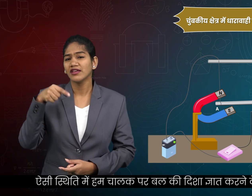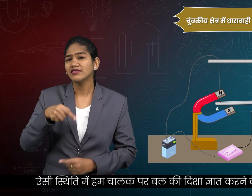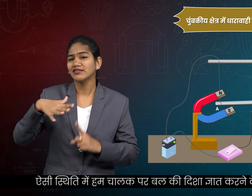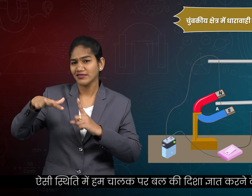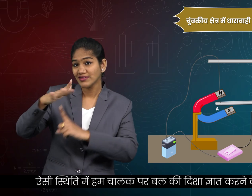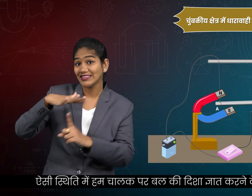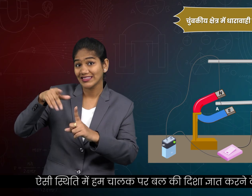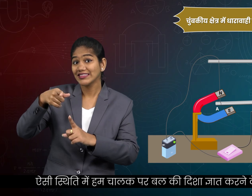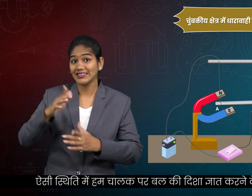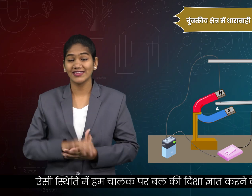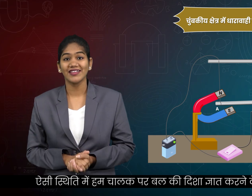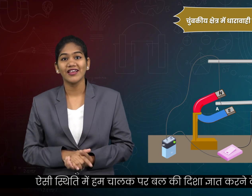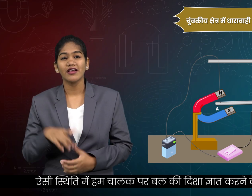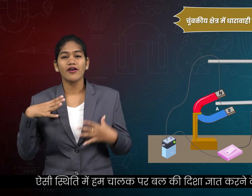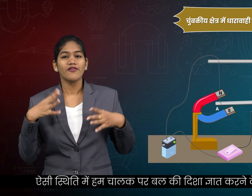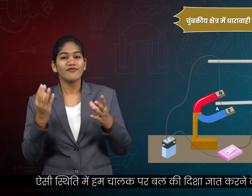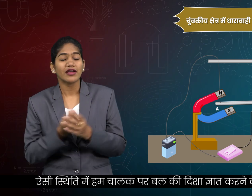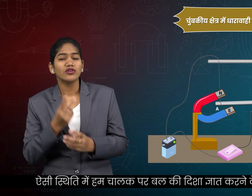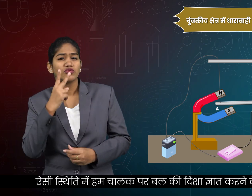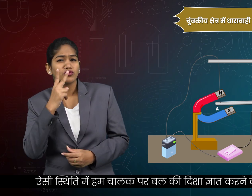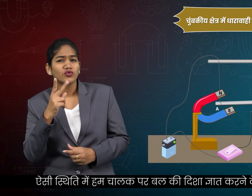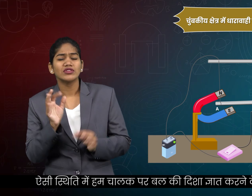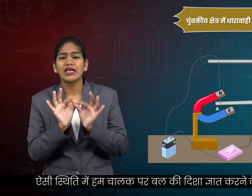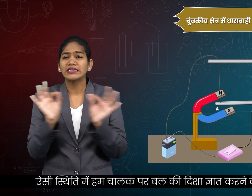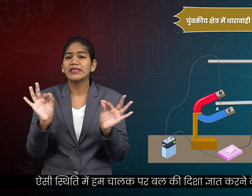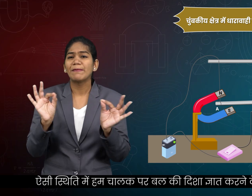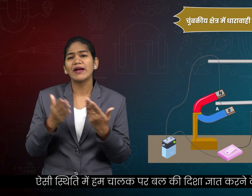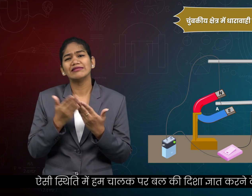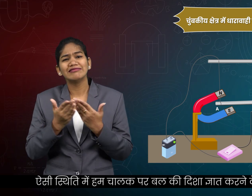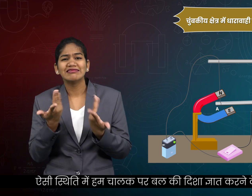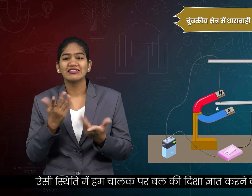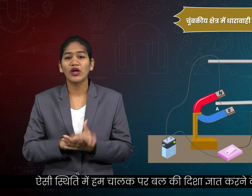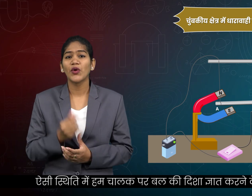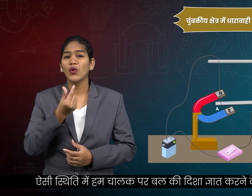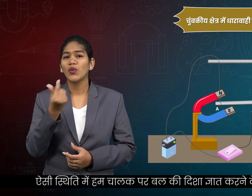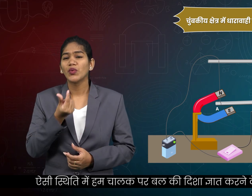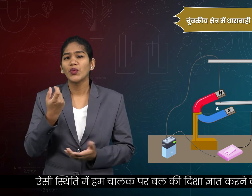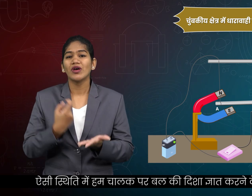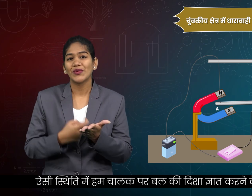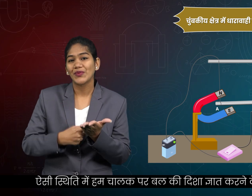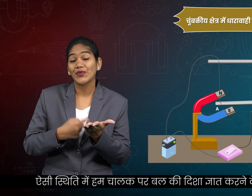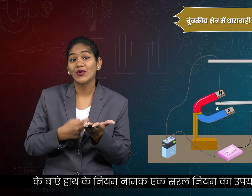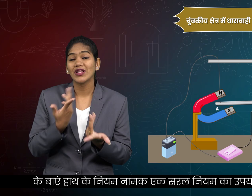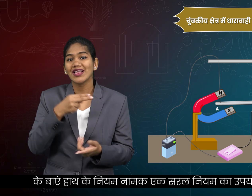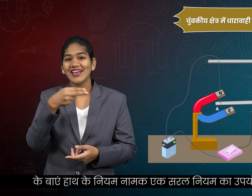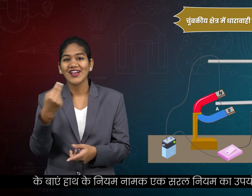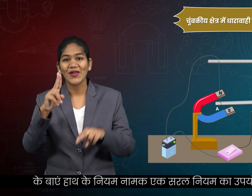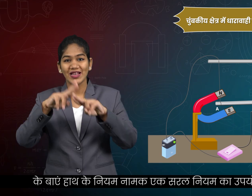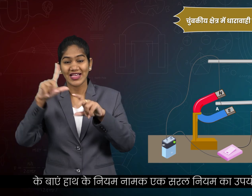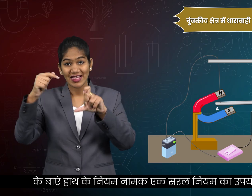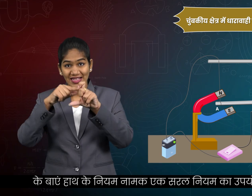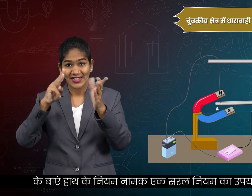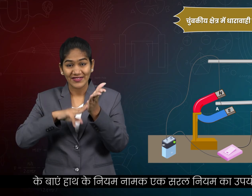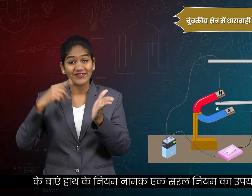ऐसी स्थिति में हम चालक पर बल की दिशा ज्ञात करने के लिए फ्लेमिंग के